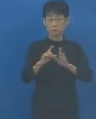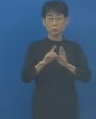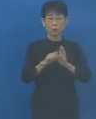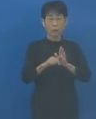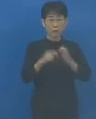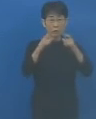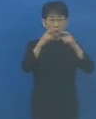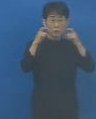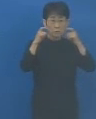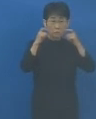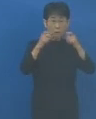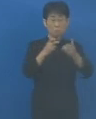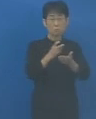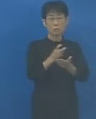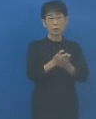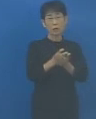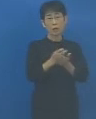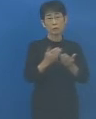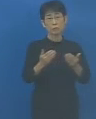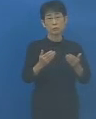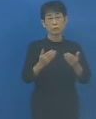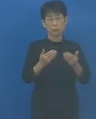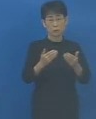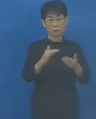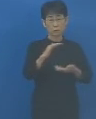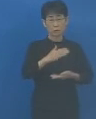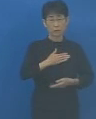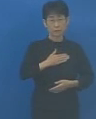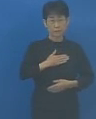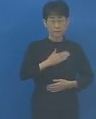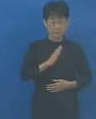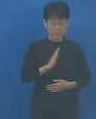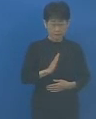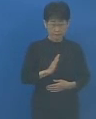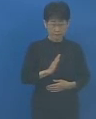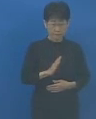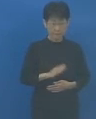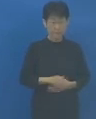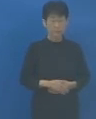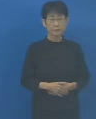ので、そのことにつきましては、ご了承を賜ればありがたいと思います。